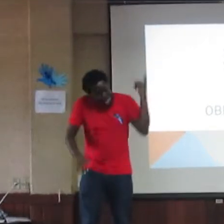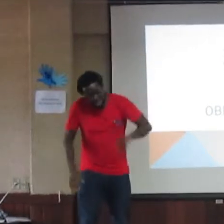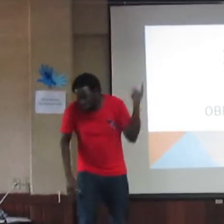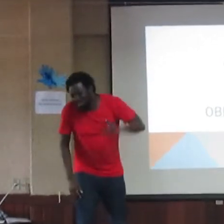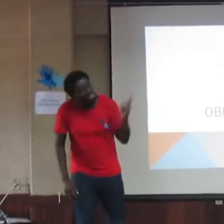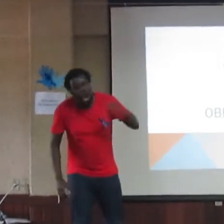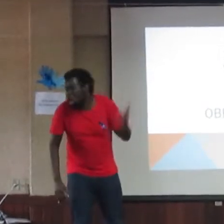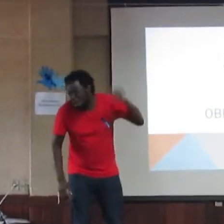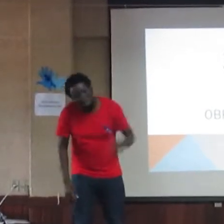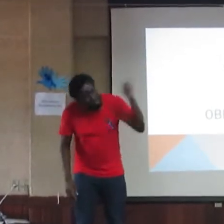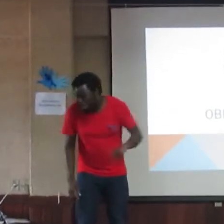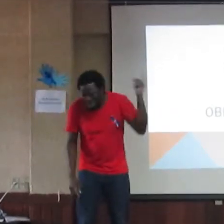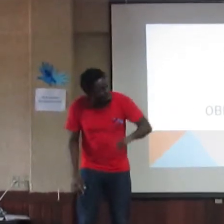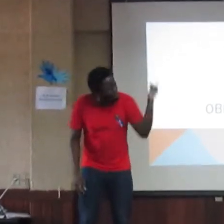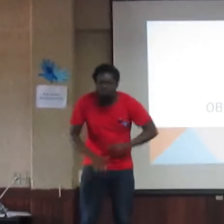Acelerou,